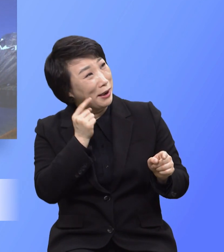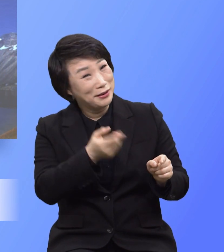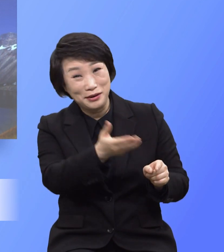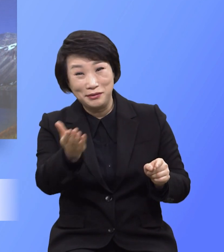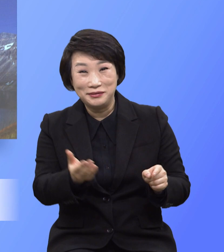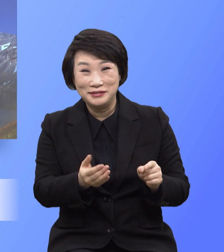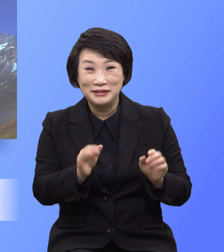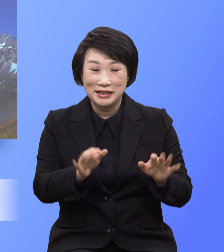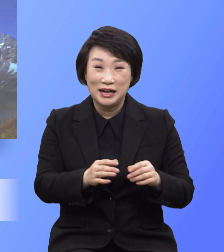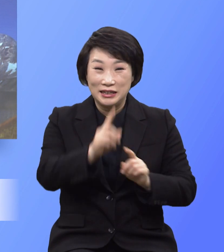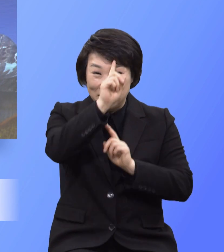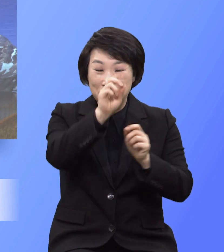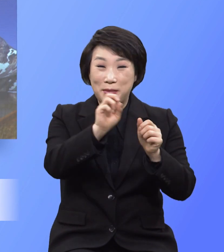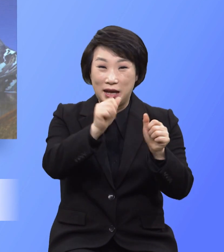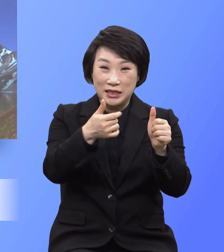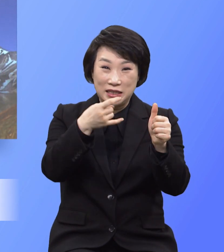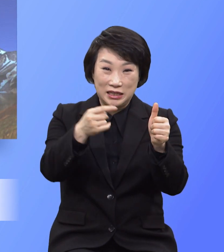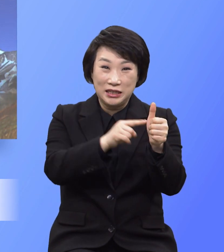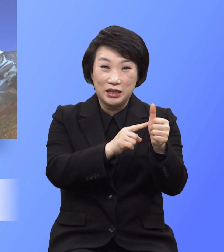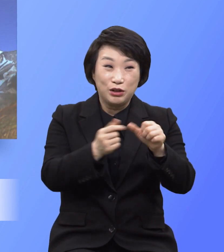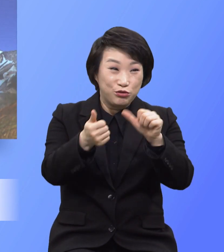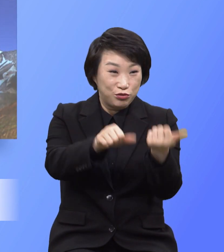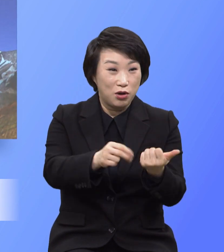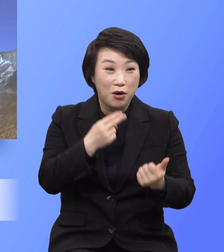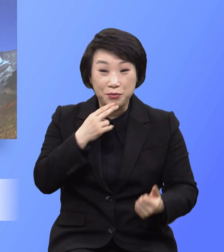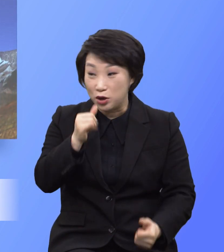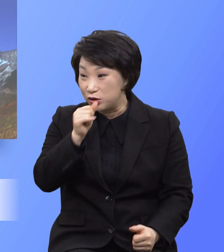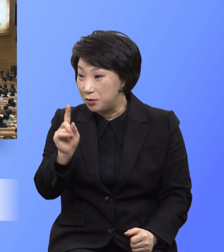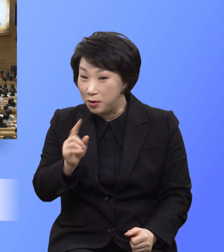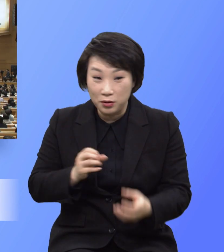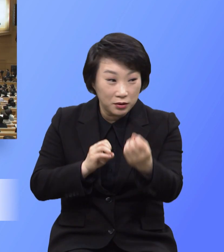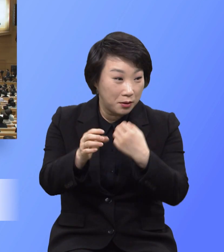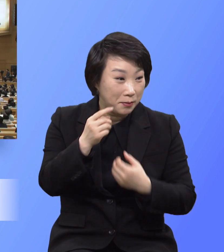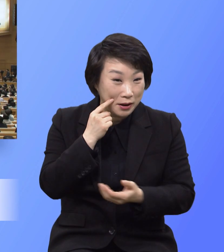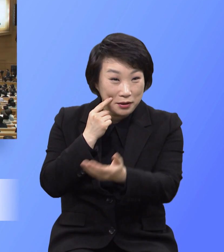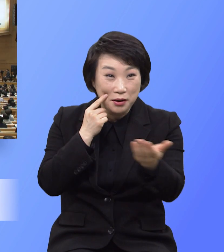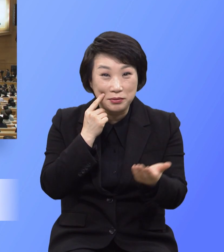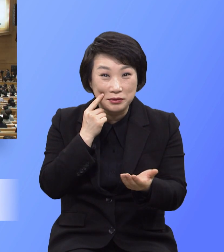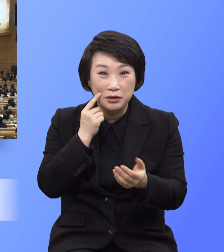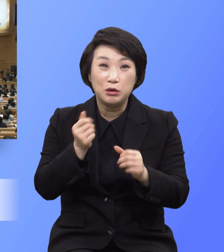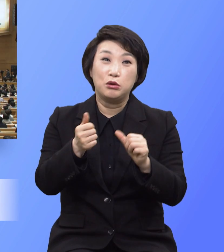안 죽을 것 같아요? 죽을 것 같아요? 큰 소리로 시작.